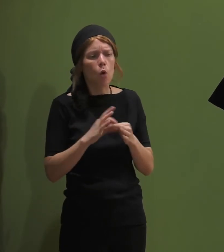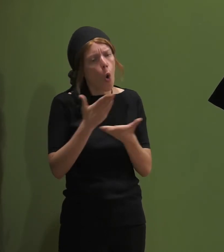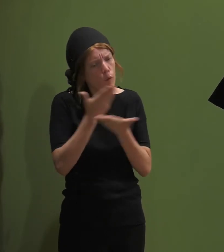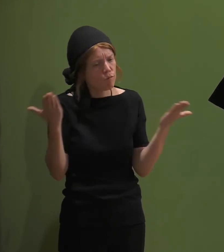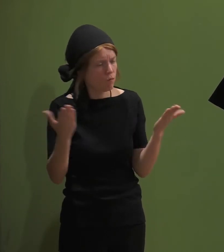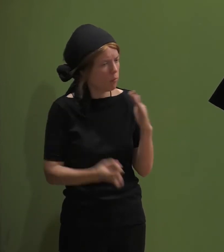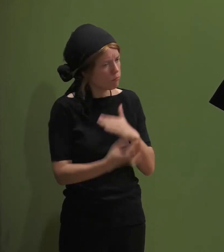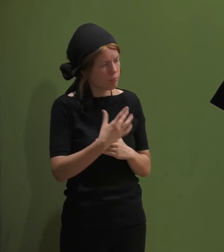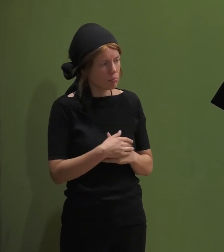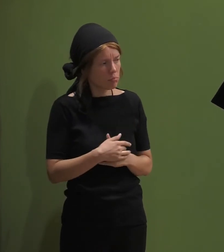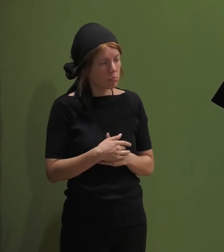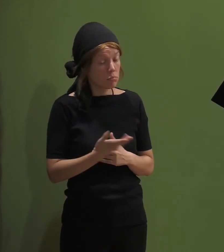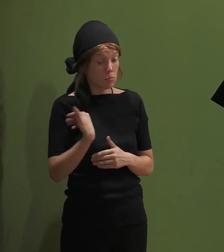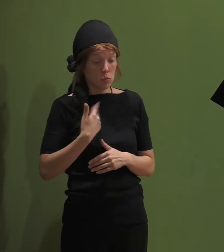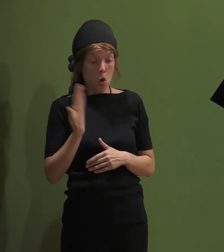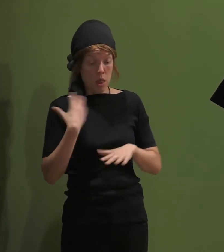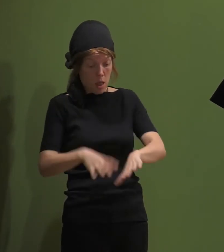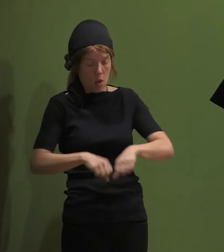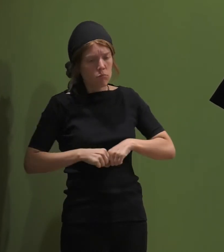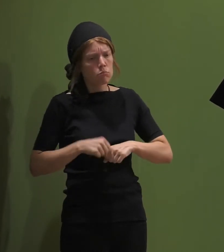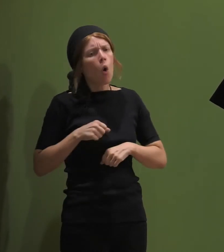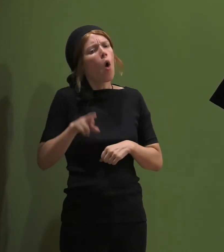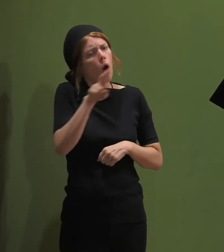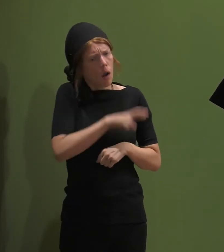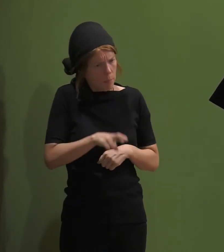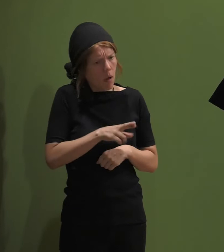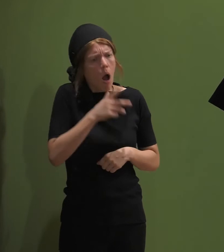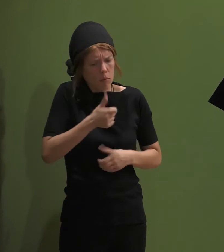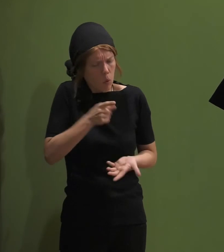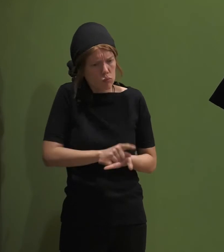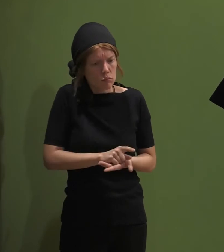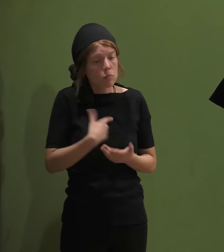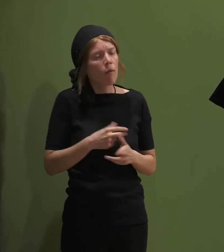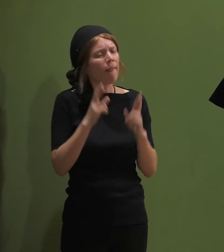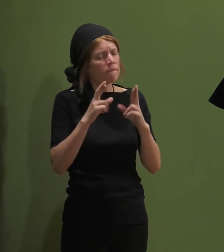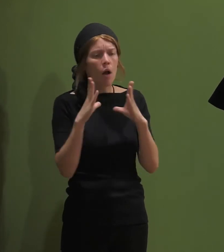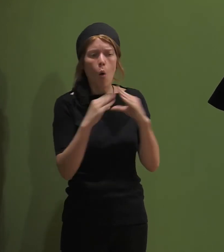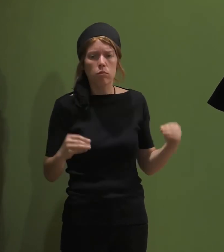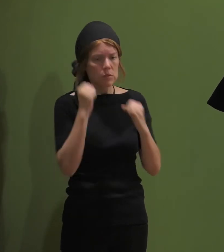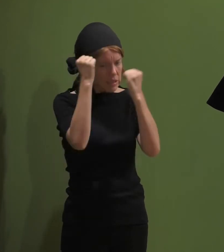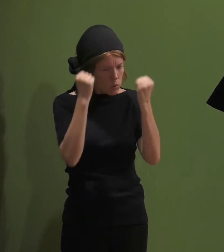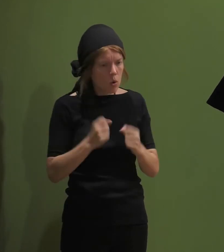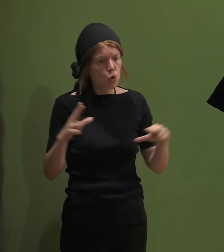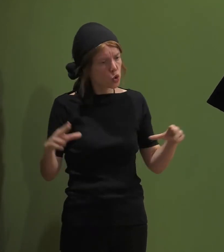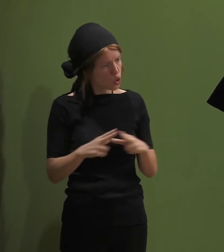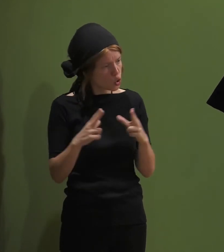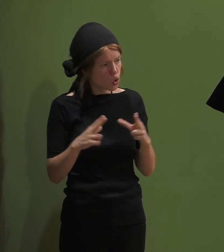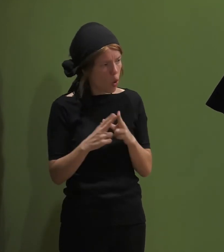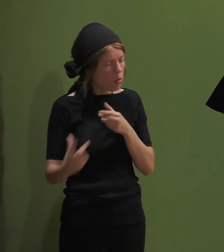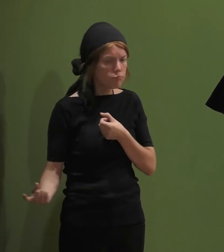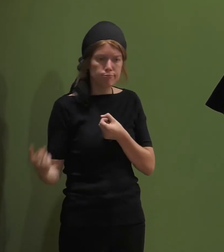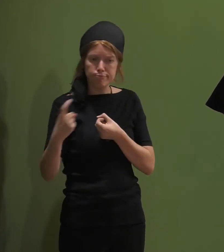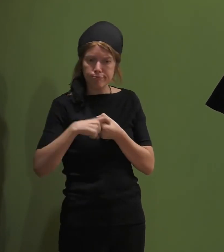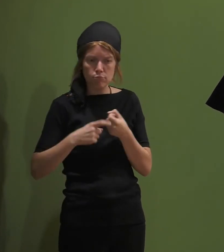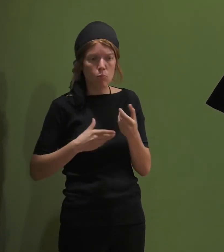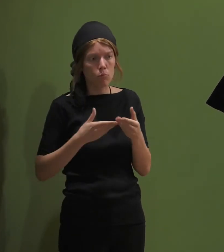confianza. Lo expresé en mi toma de posesión y quiero insistir en ello ahora. Deseo que la universidad sea una institución donde la sociedad pueda acudir